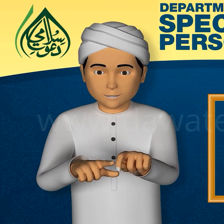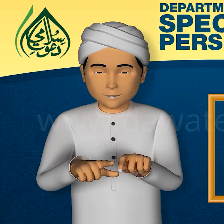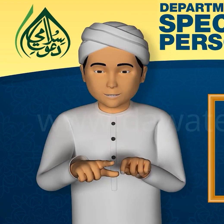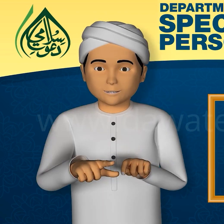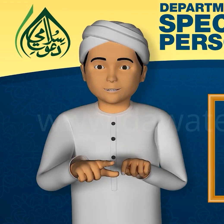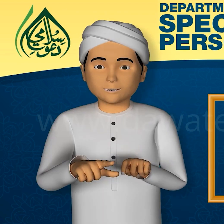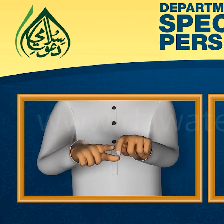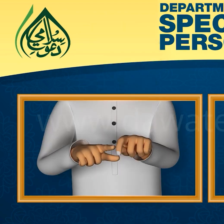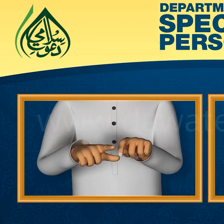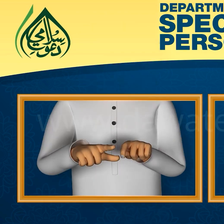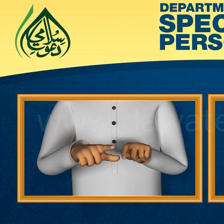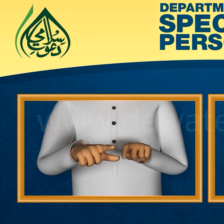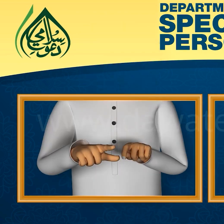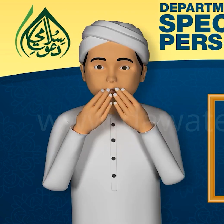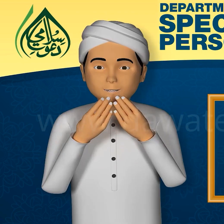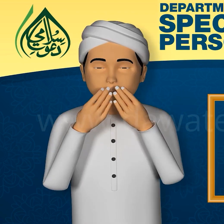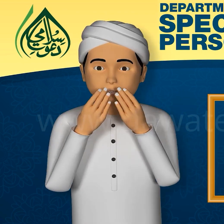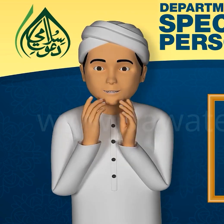पैमाना पैमाना